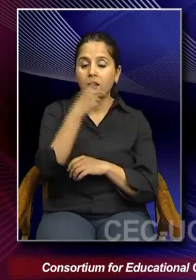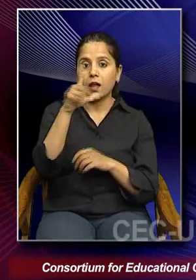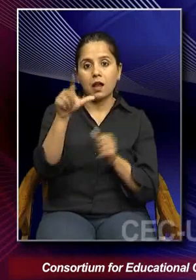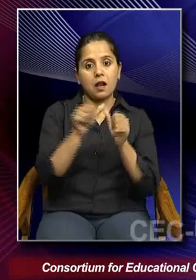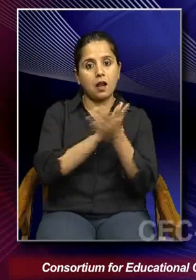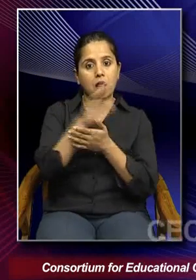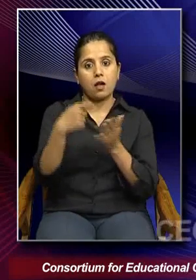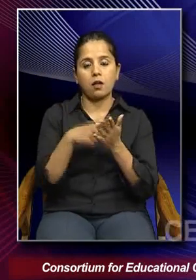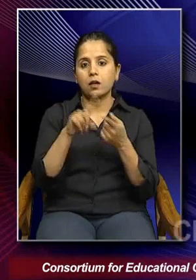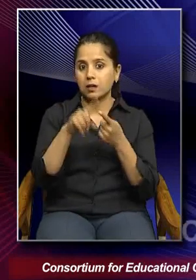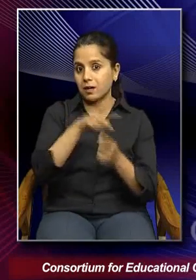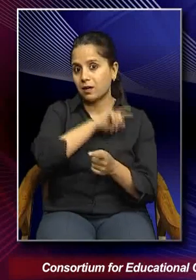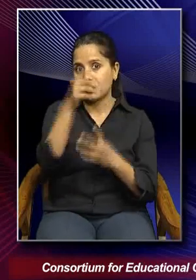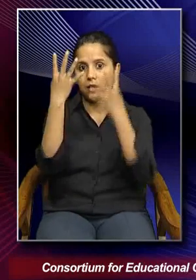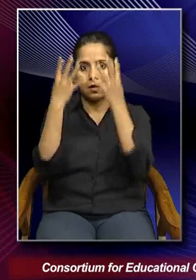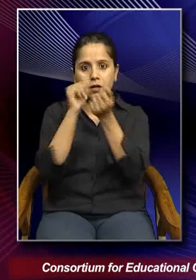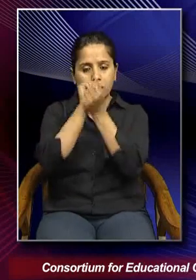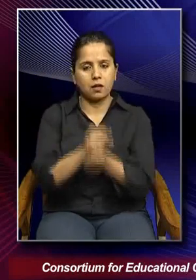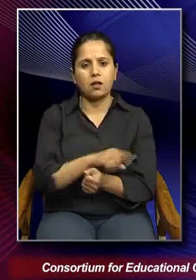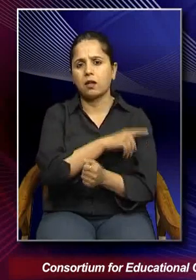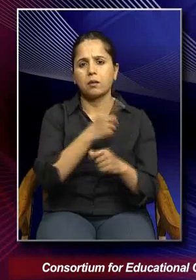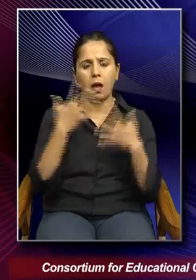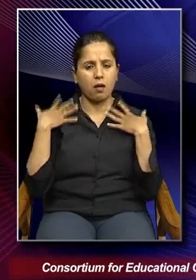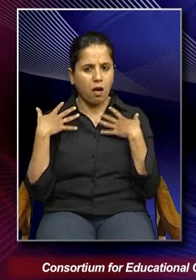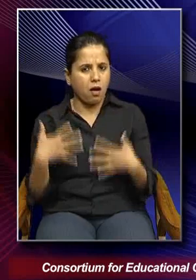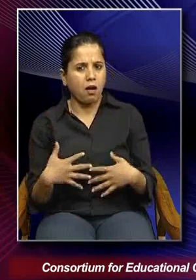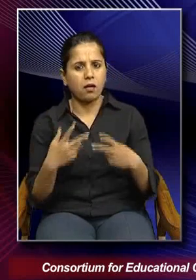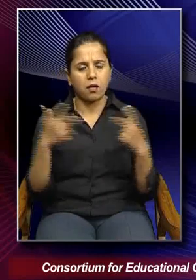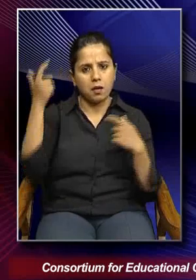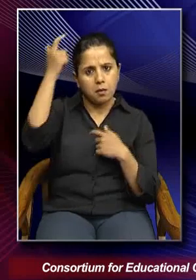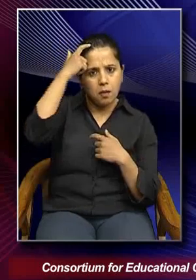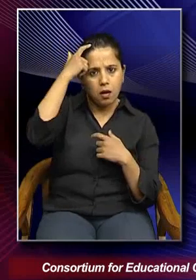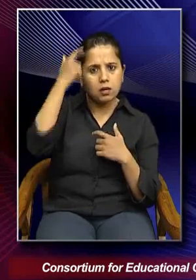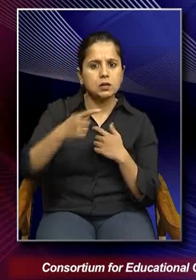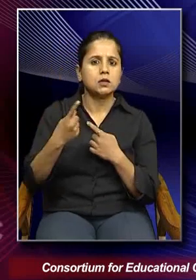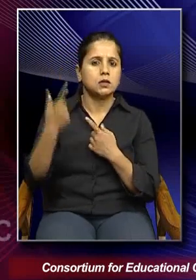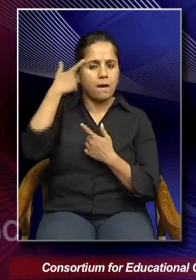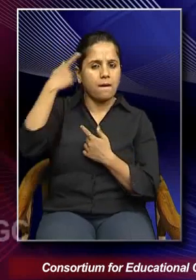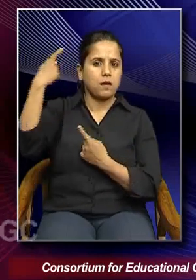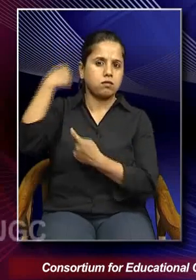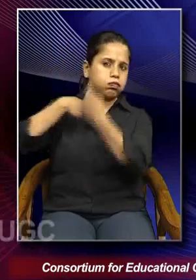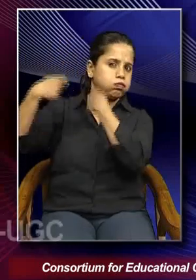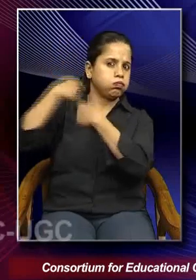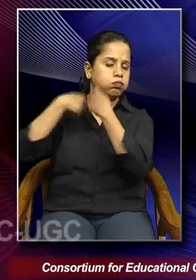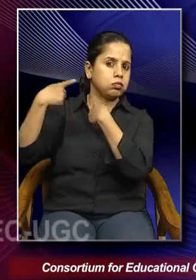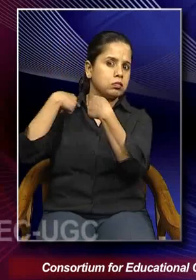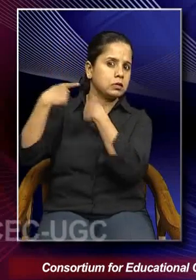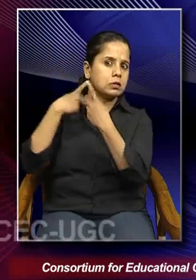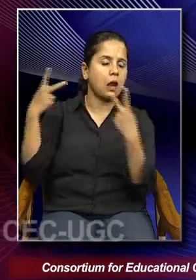अनेक प्रकार की शारीरिक और मानसिक यात्राएं भी सनी पड़े